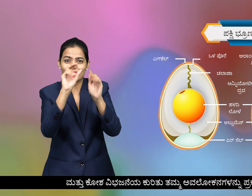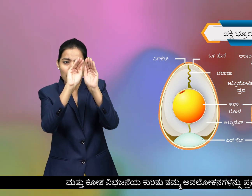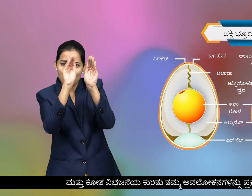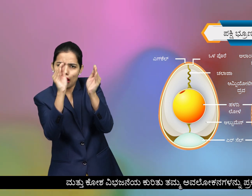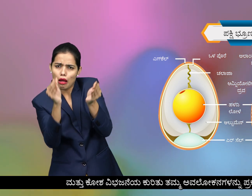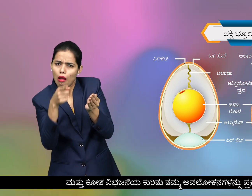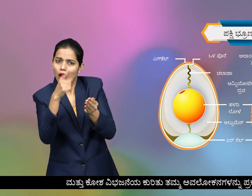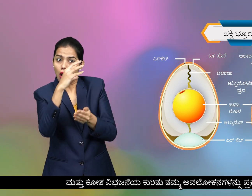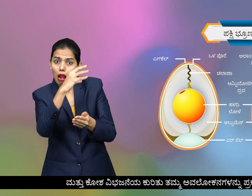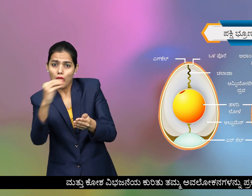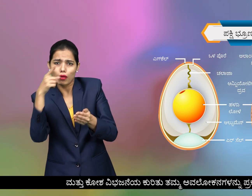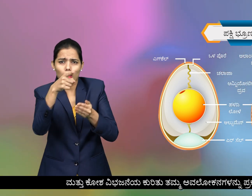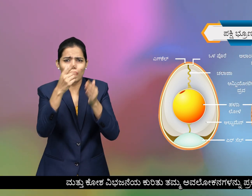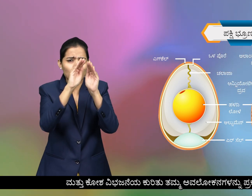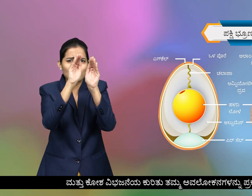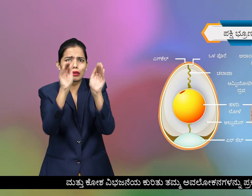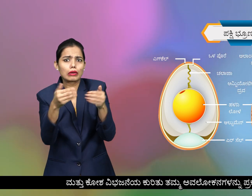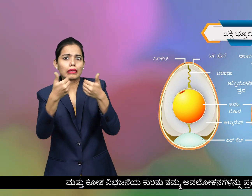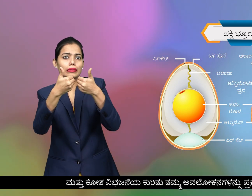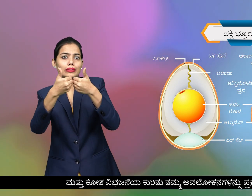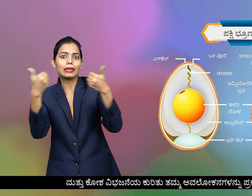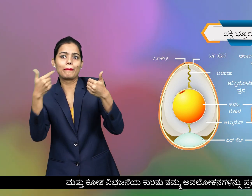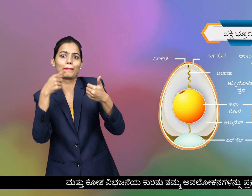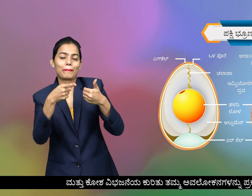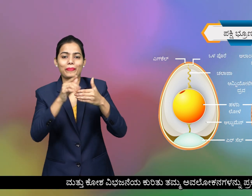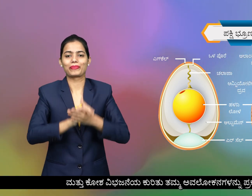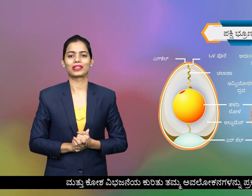ಮತ್ತು ಕೋಶ ವಿಭಜನೆಯ ಕುರಿತು ತಮ್ಮ ಅವಲೋಕನಗಳನ್ನ ಪ್ರಕಟಿಸಿದರು.